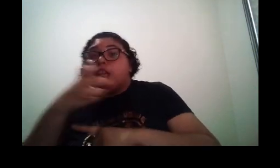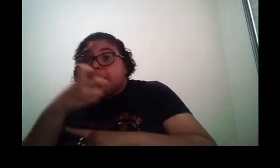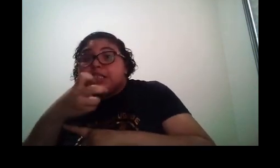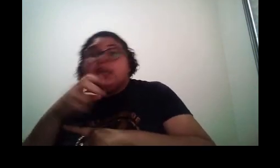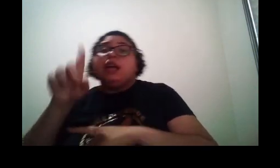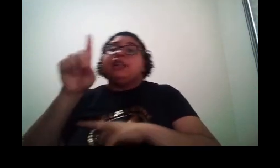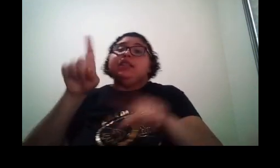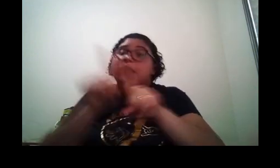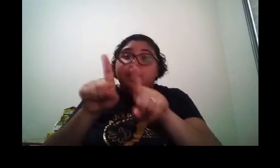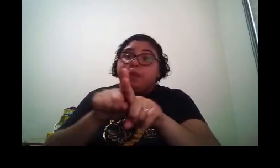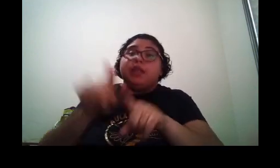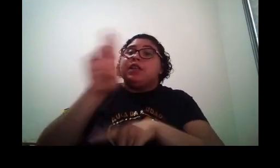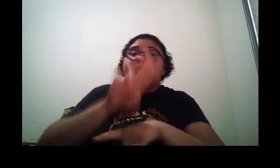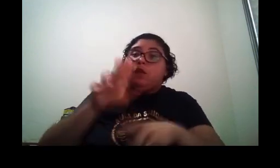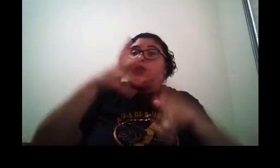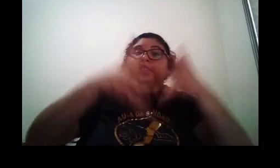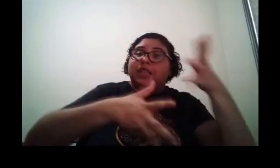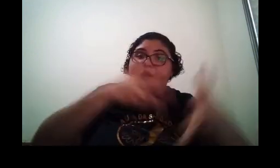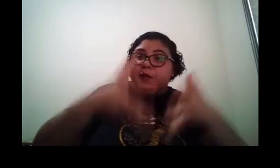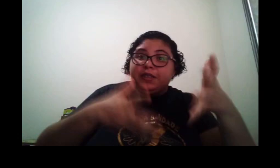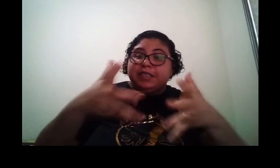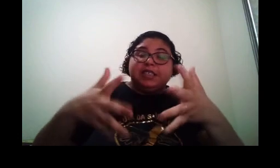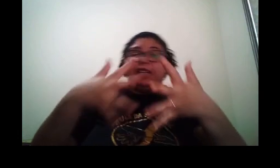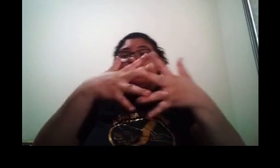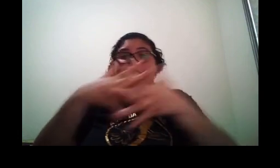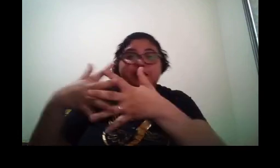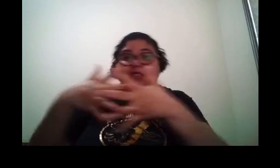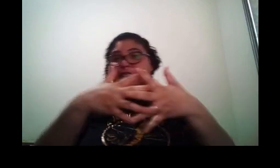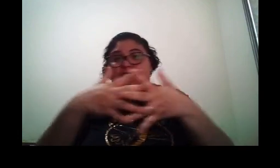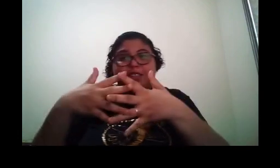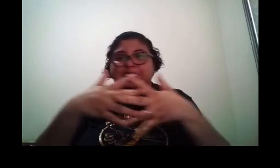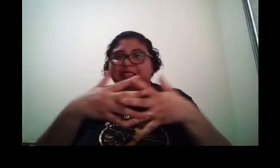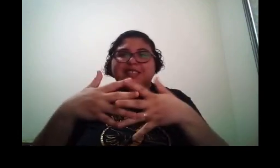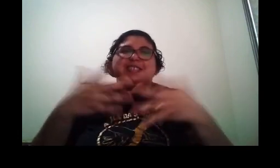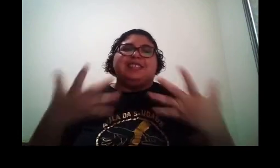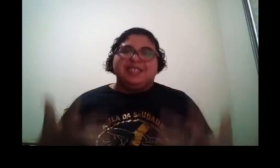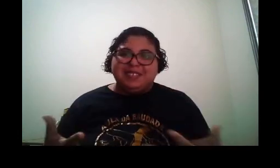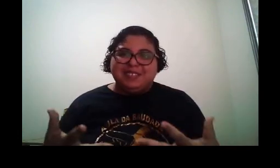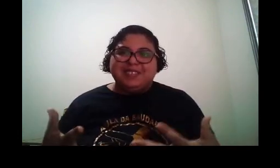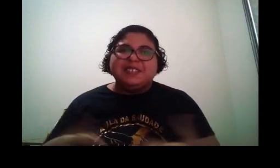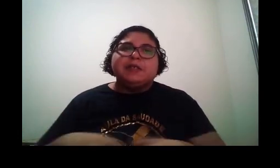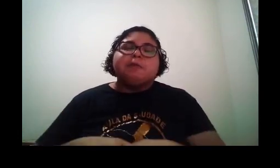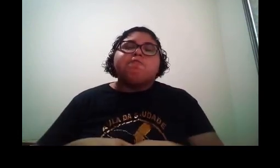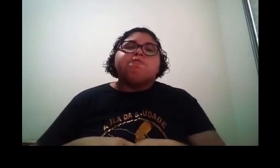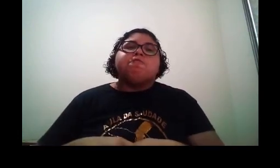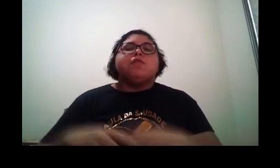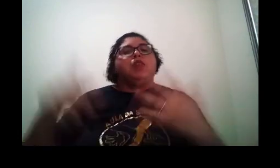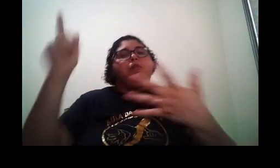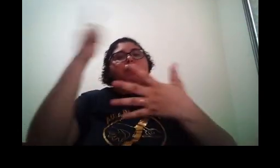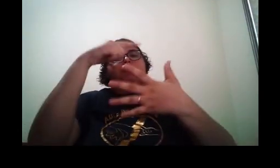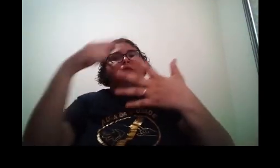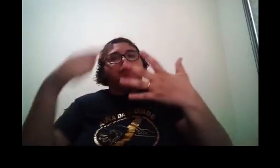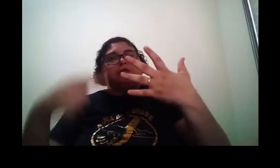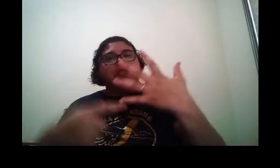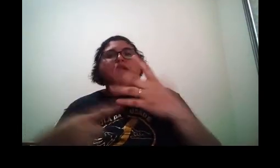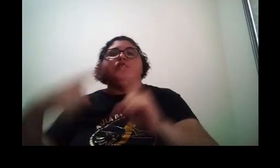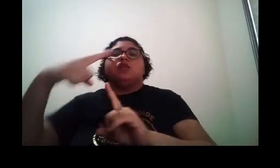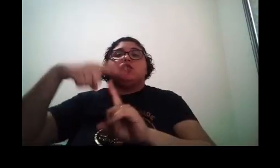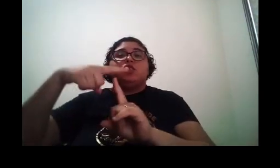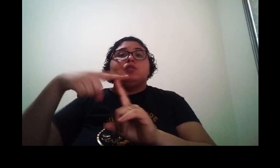e vivem em conflito com si próprios. Então, esses são os tipos abordados, né, dos tipos de